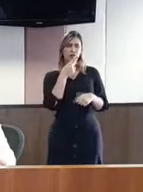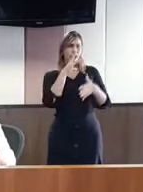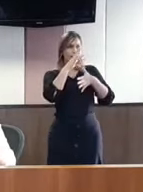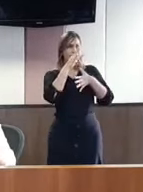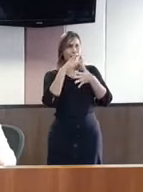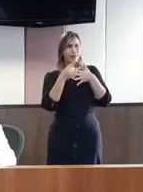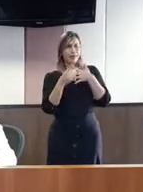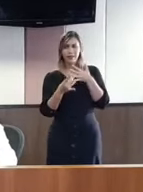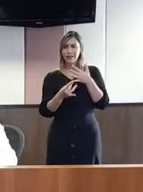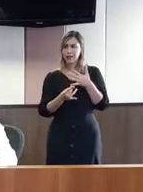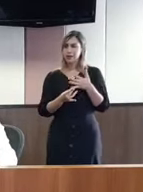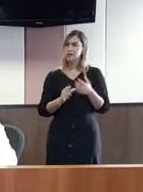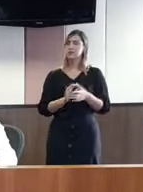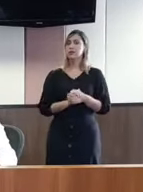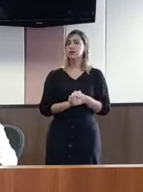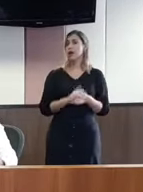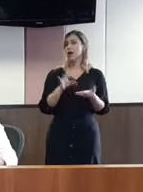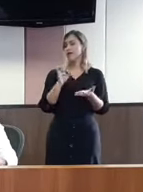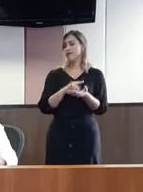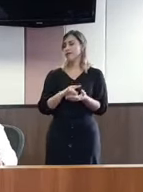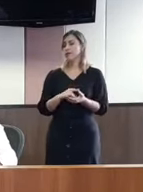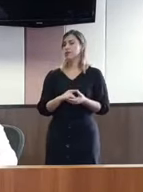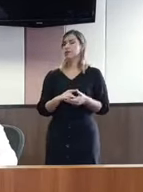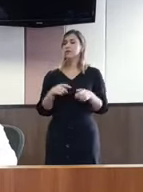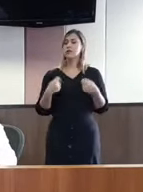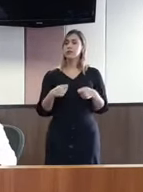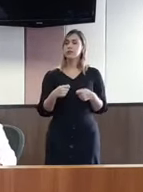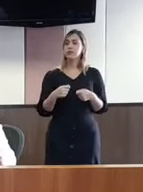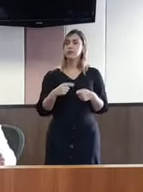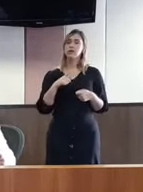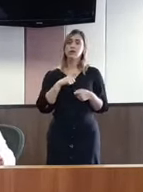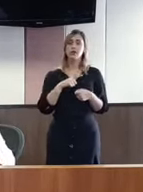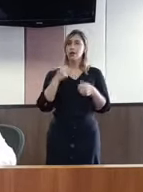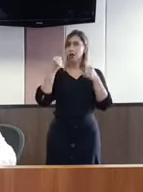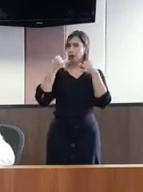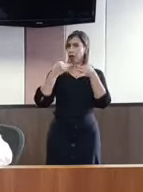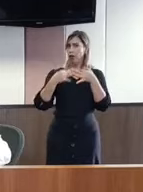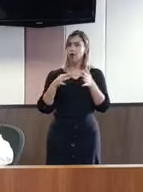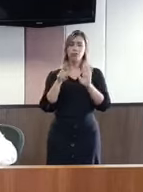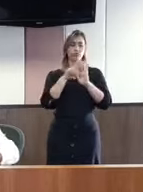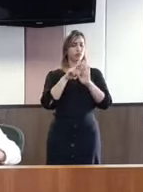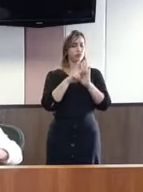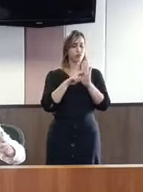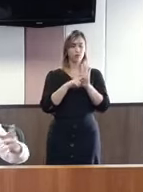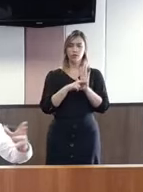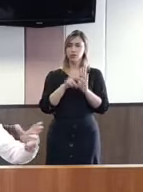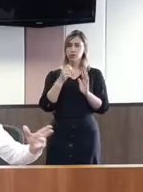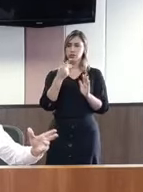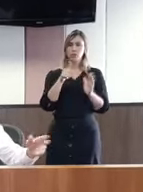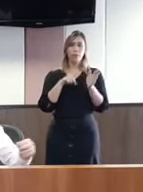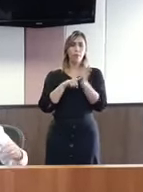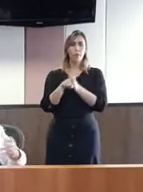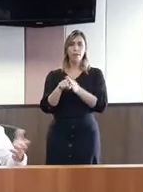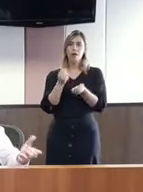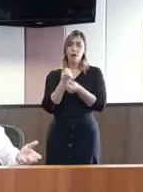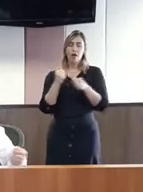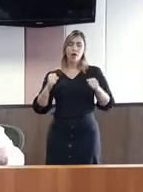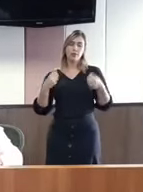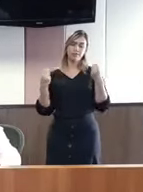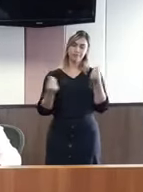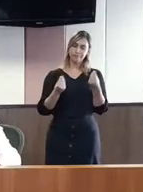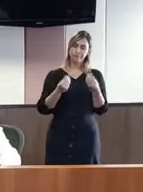de contenção de crise, na verdade, nós temos aí dezenas de ações, né? A sua pergunta é muito ampla, é muito